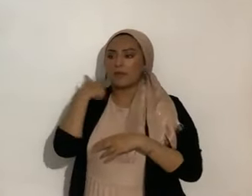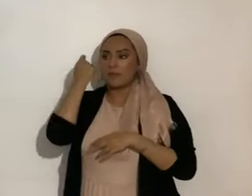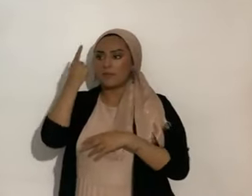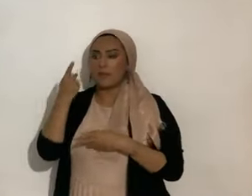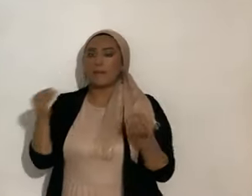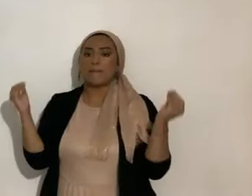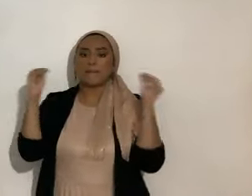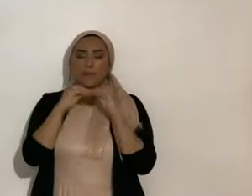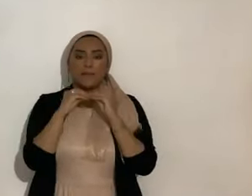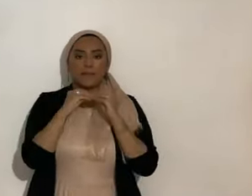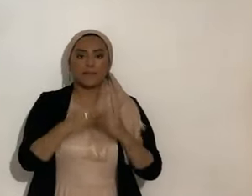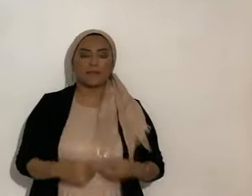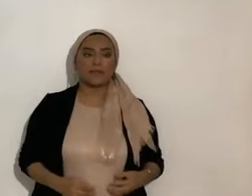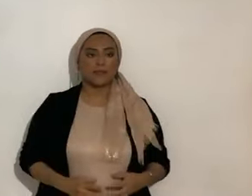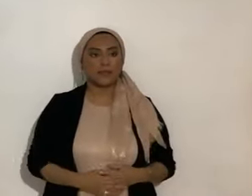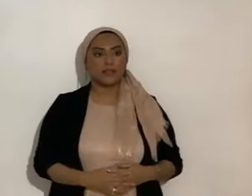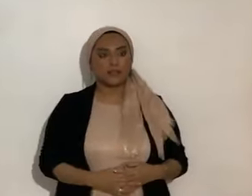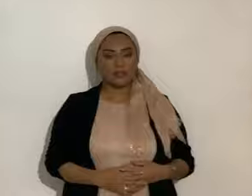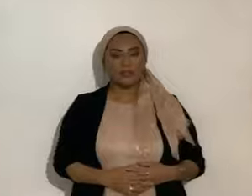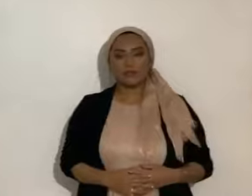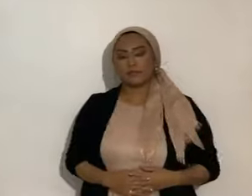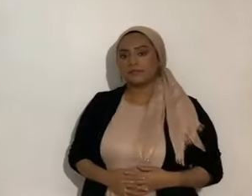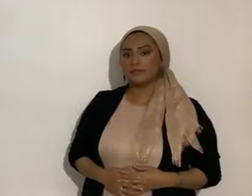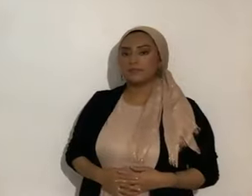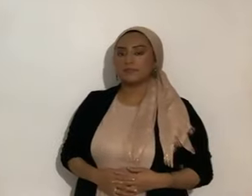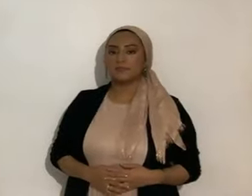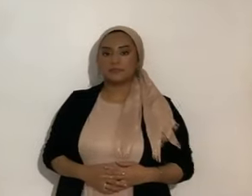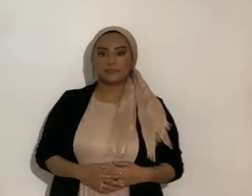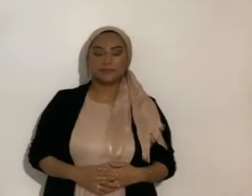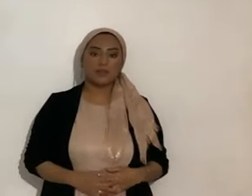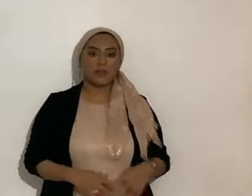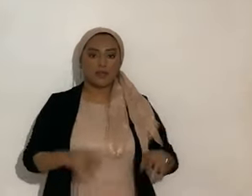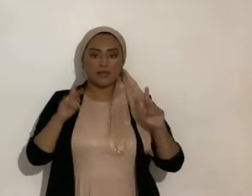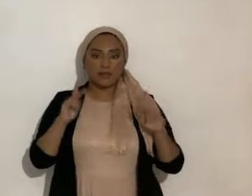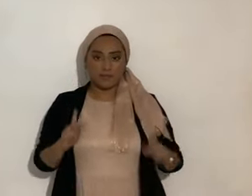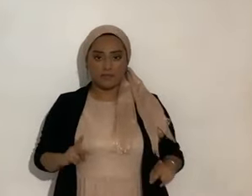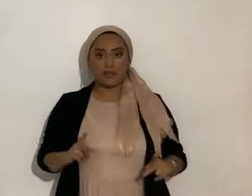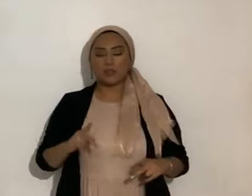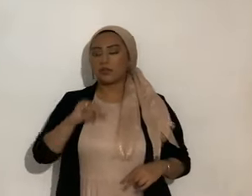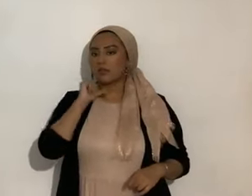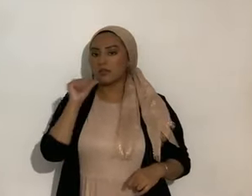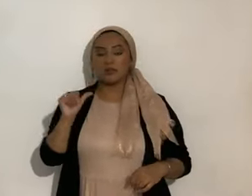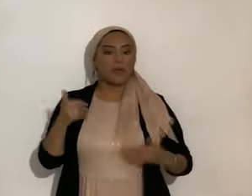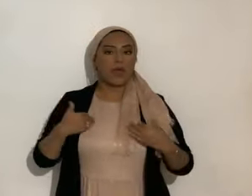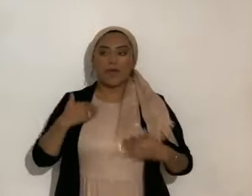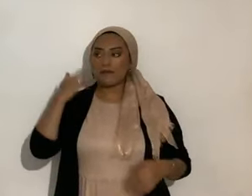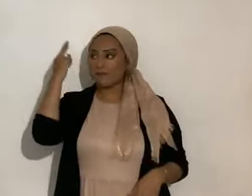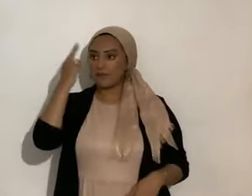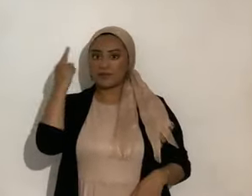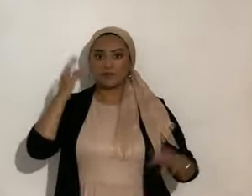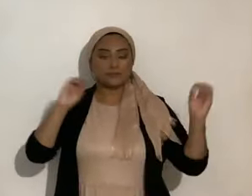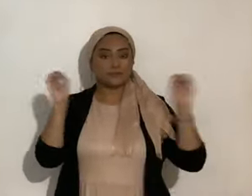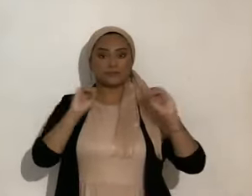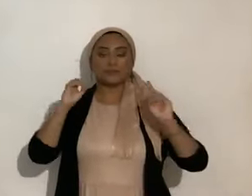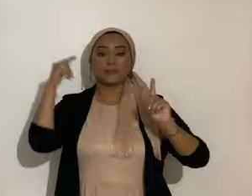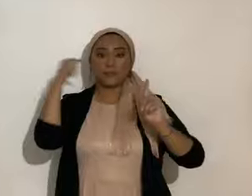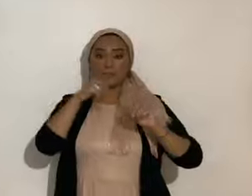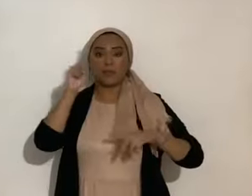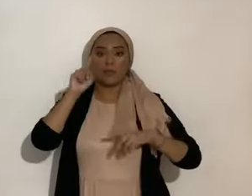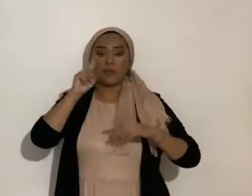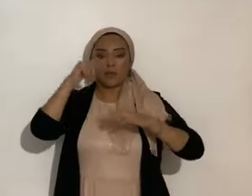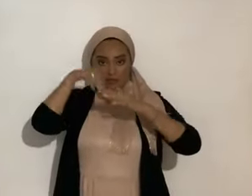cosas. Bueno, entonces la persona que no tiene o no está en razón en Yahshua, es ahí donde